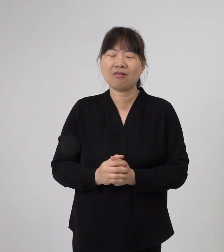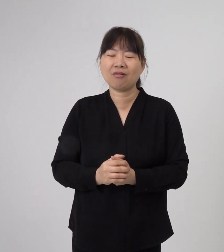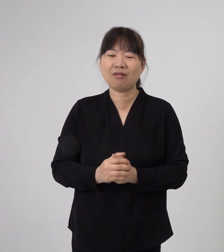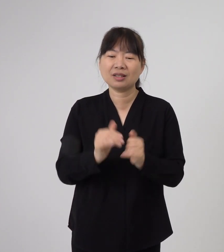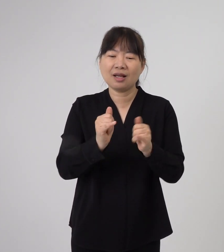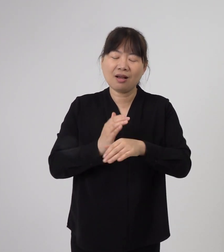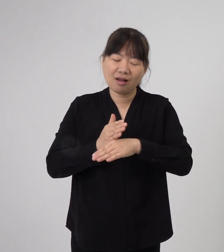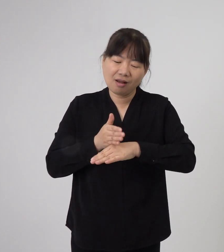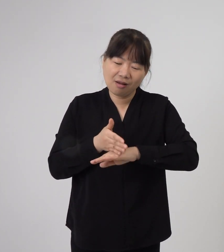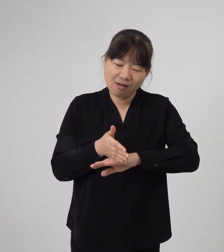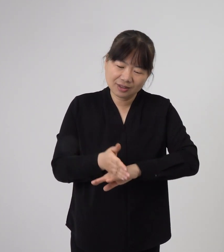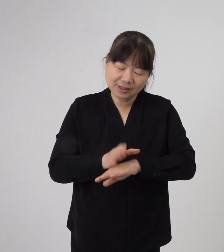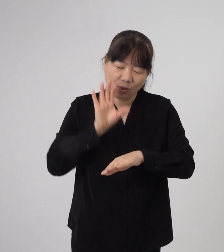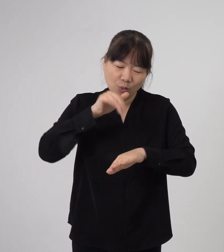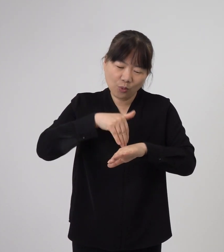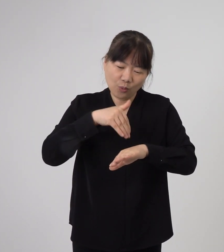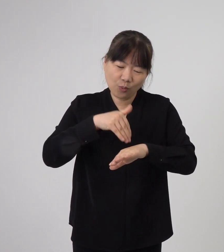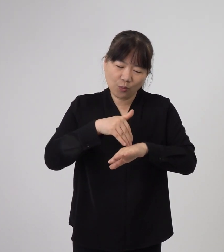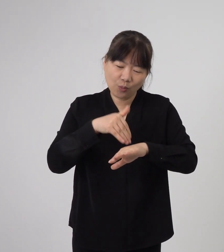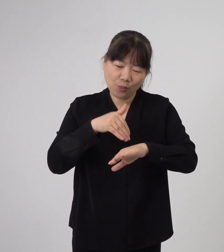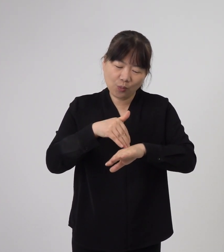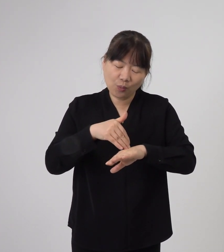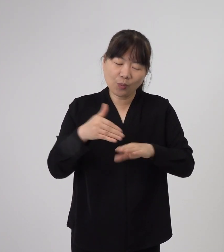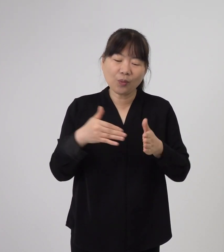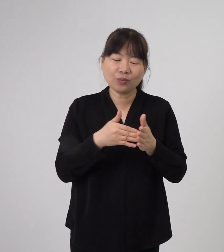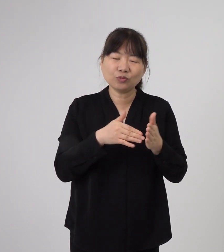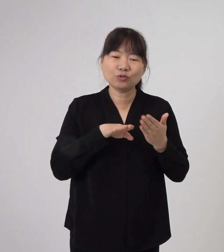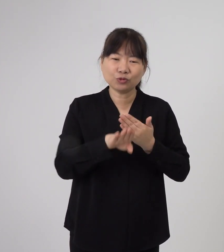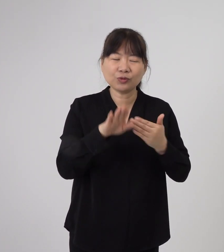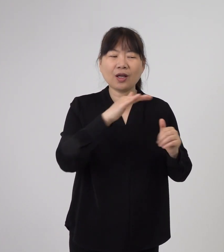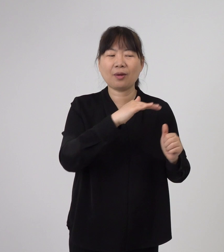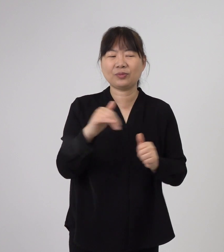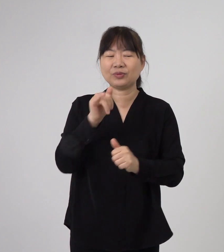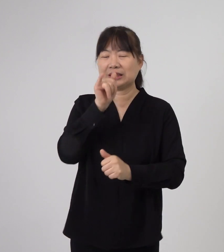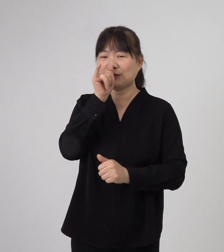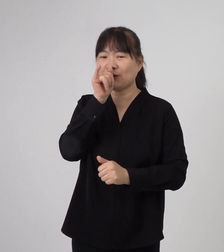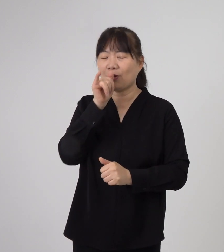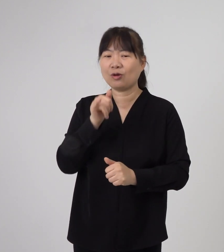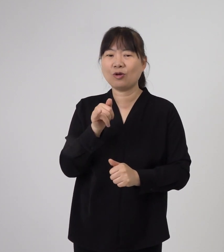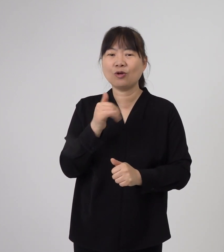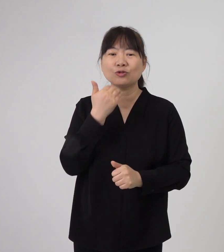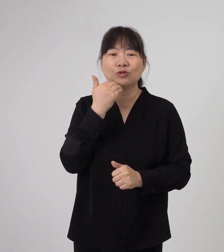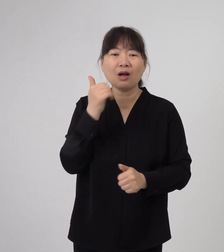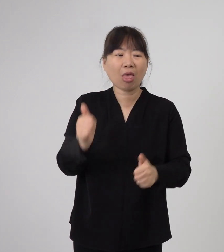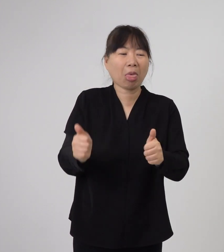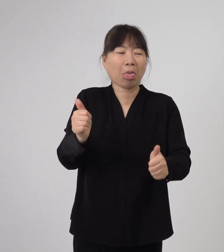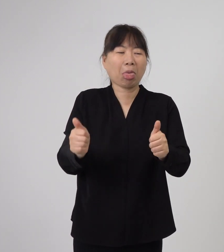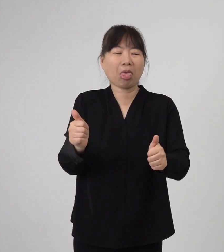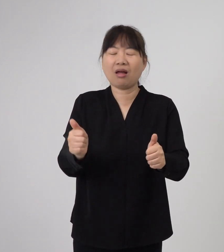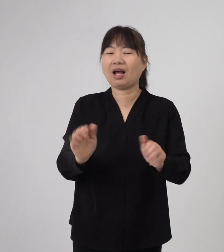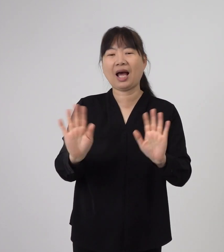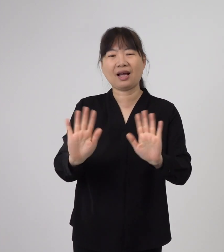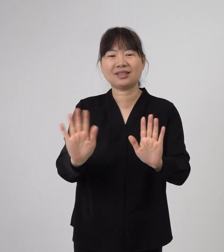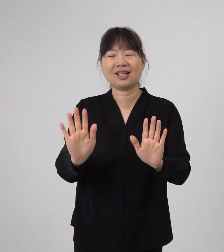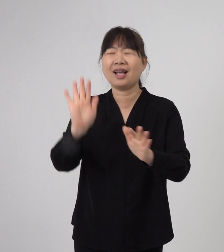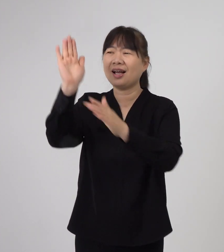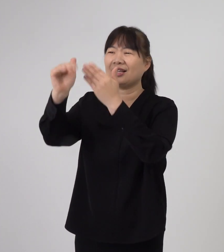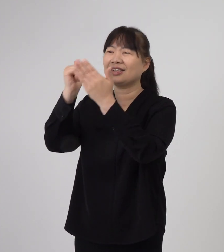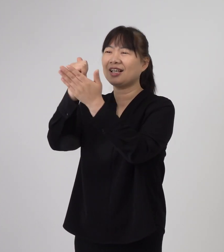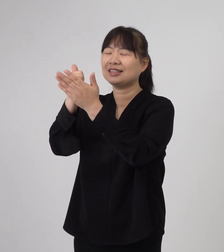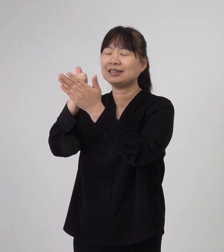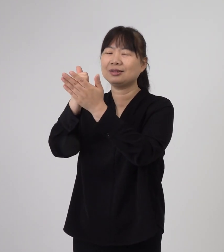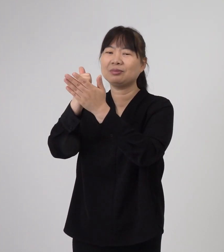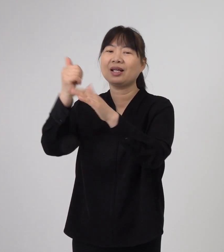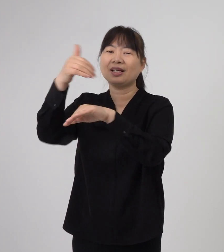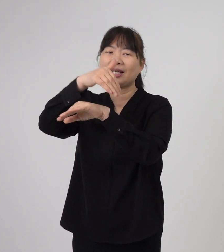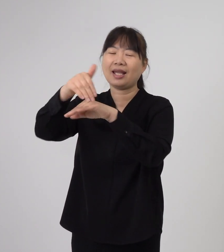천천히 다져가면서 부르는 경우도 있고, 다 달라요. 누가 더 낫냐 못하냐의 문제가 아니에요. 하나님의 경영의 손